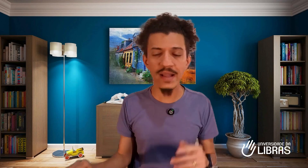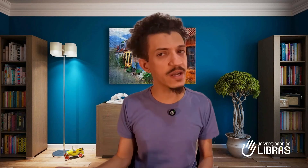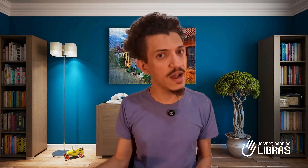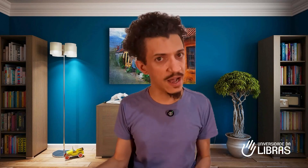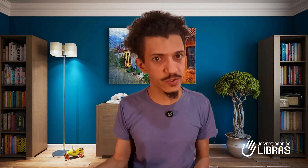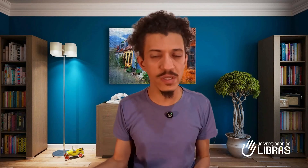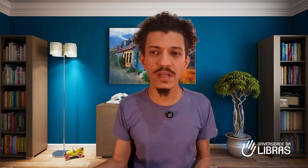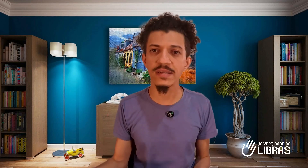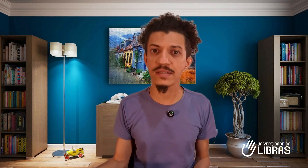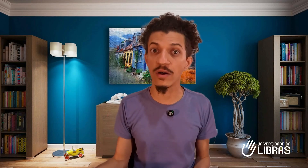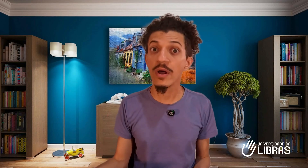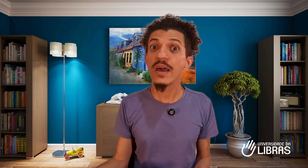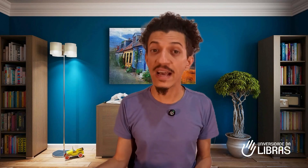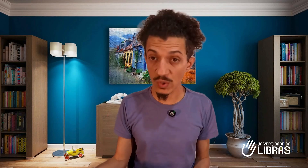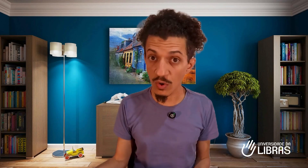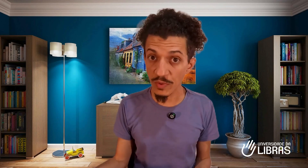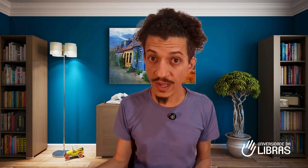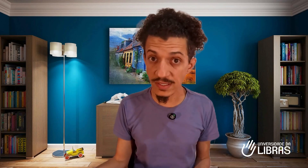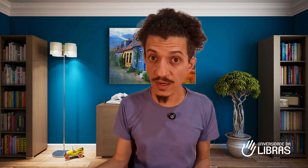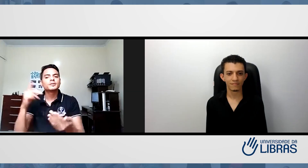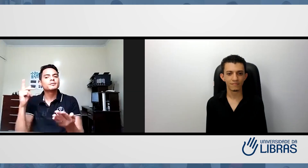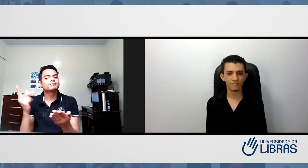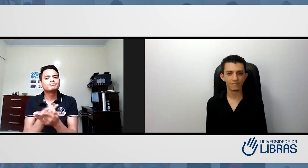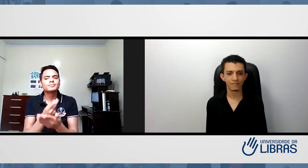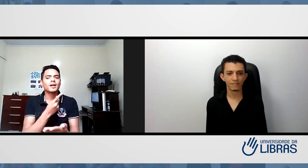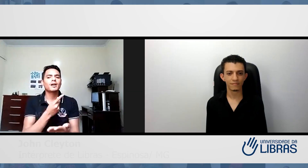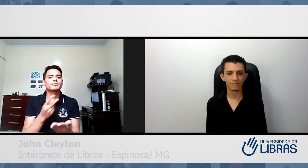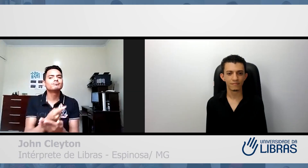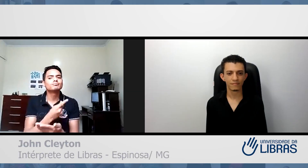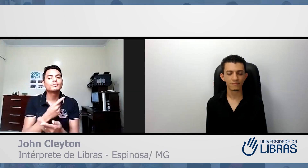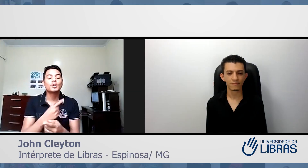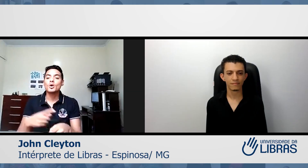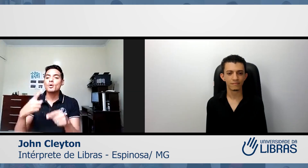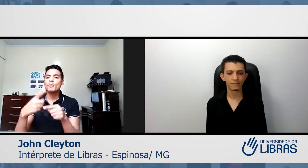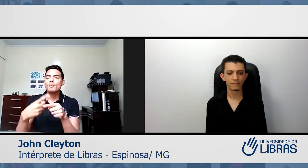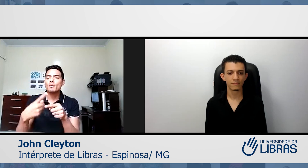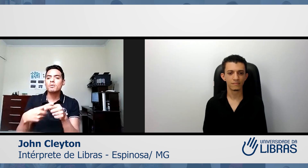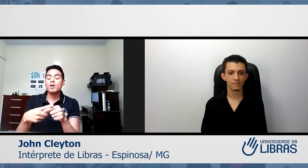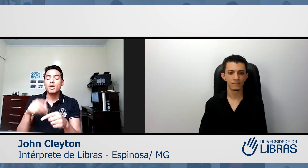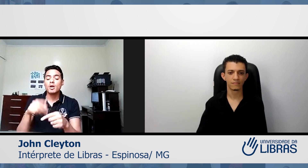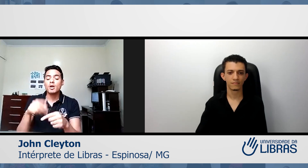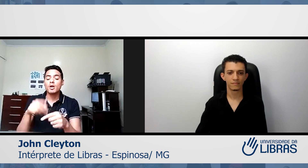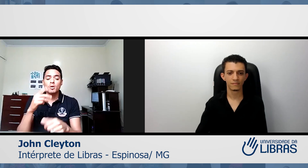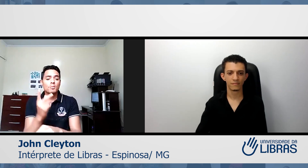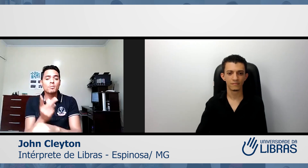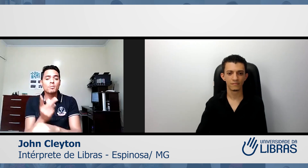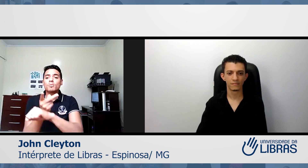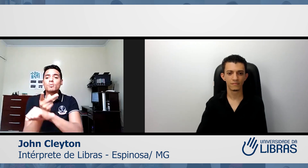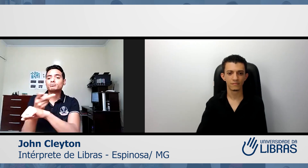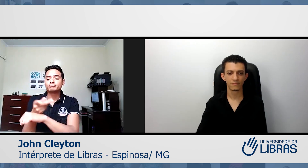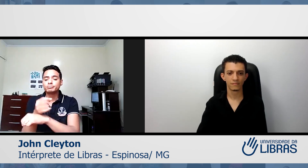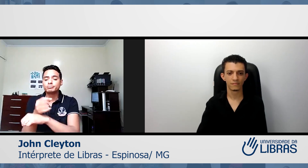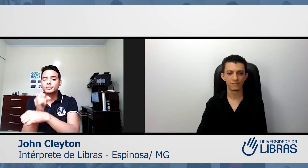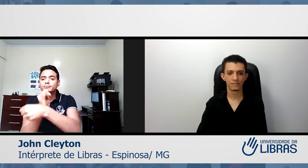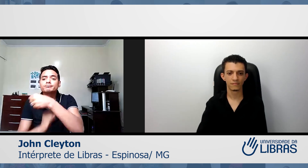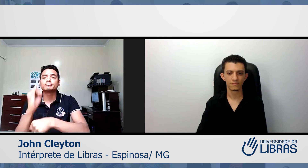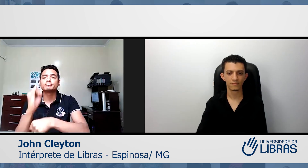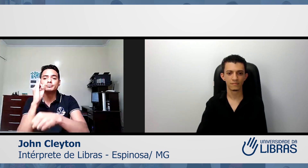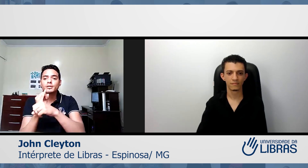a sua sinalização e a sua comunicação. Foi exatamente isso que aconteceu com o John Clayton. Ele estava tentando aprender a Libras sozinho,